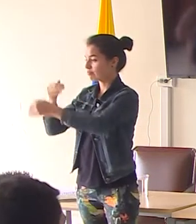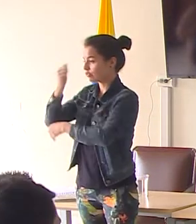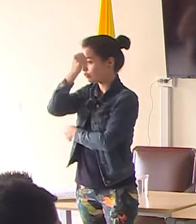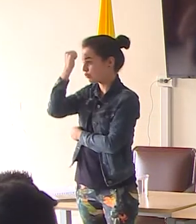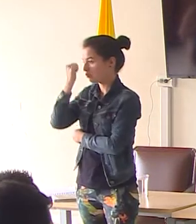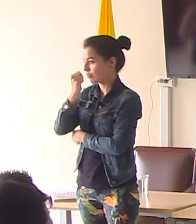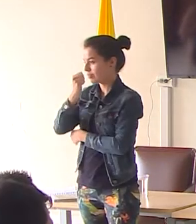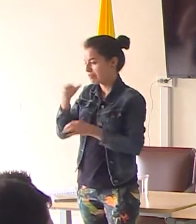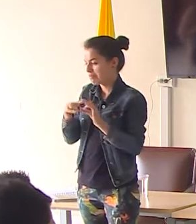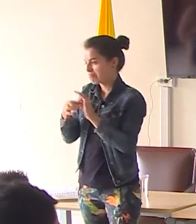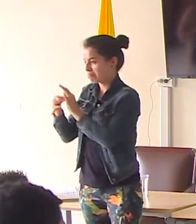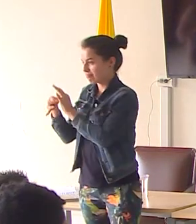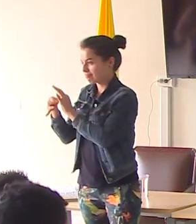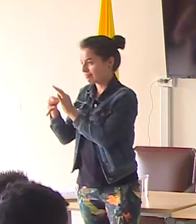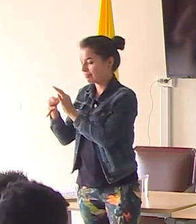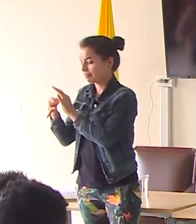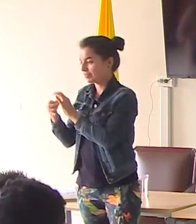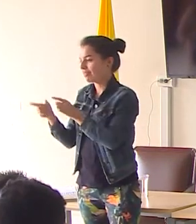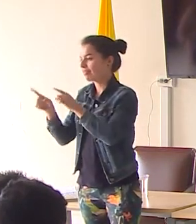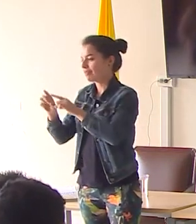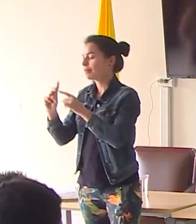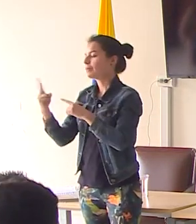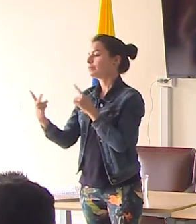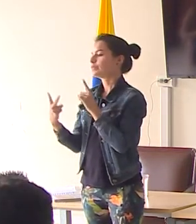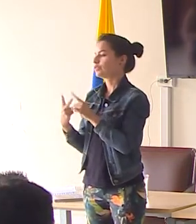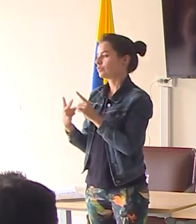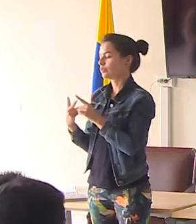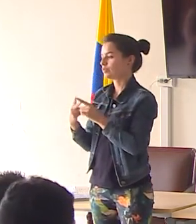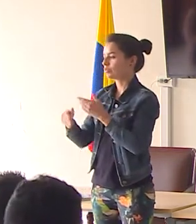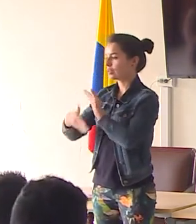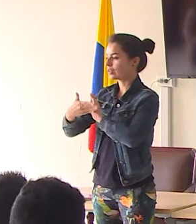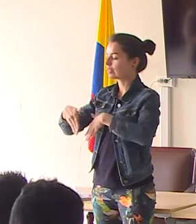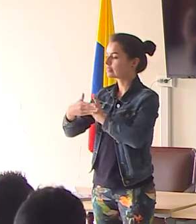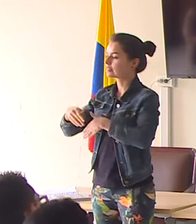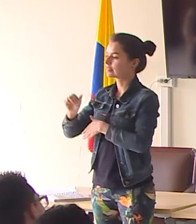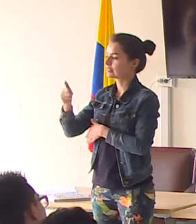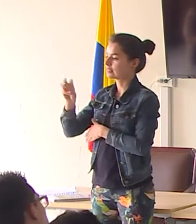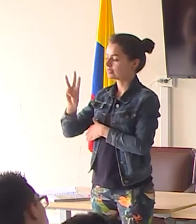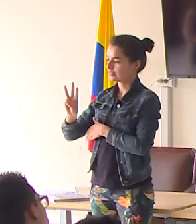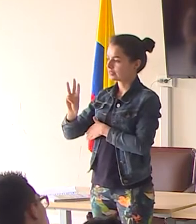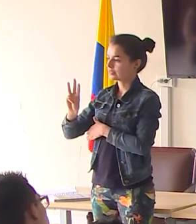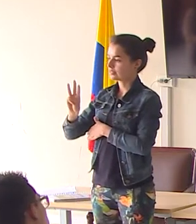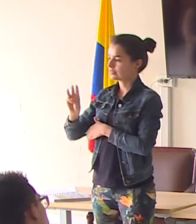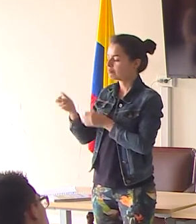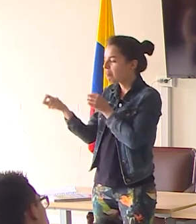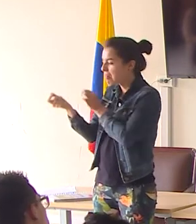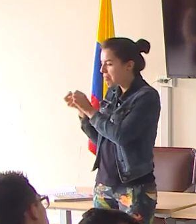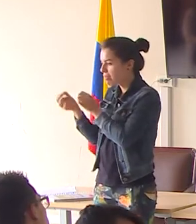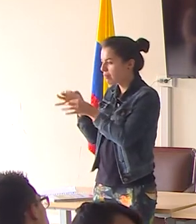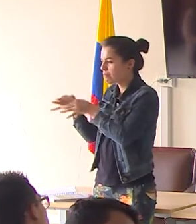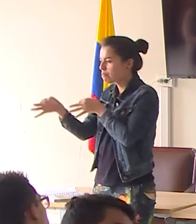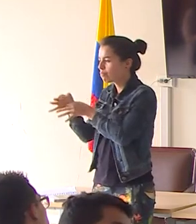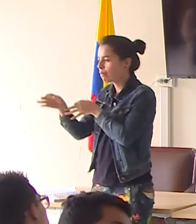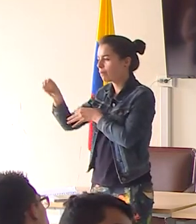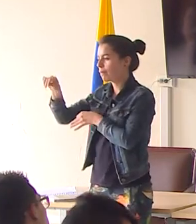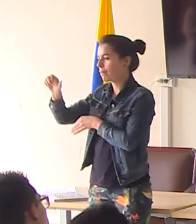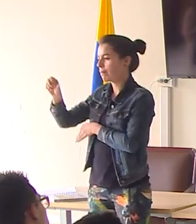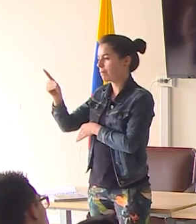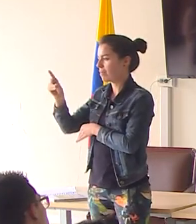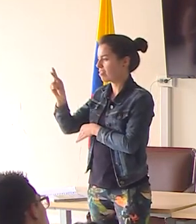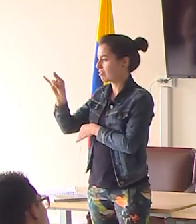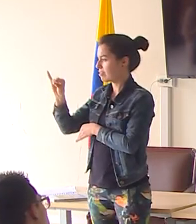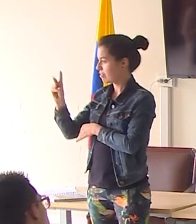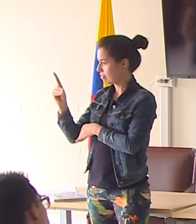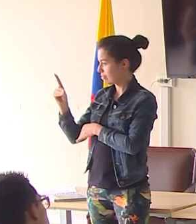sabana otro eje sobre la calle 13 y la conurbación de los municipios de madrid' funza mosquera y